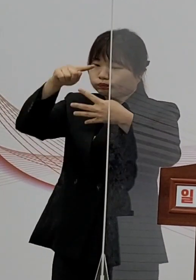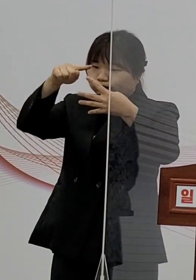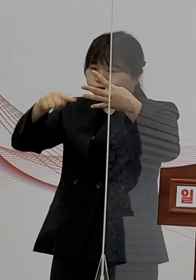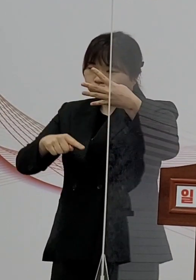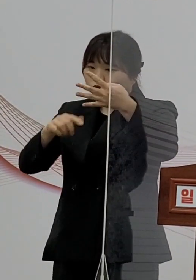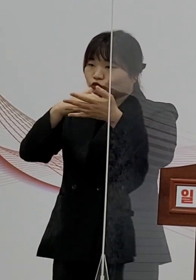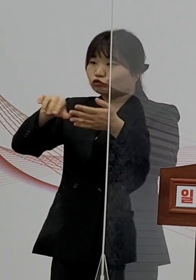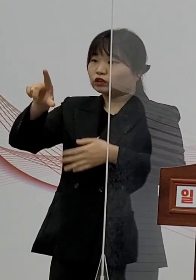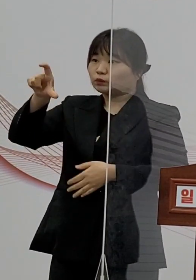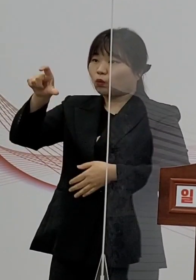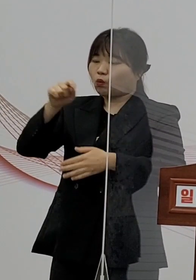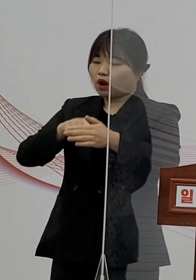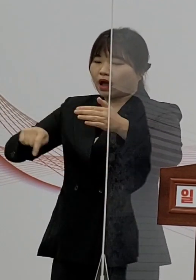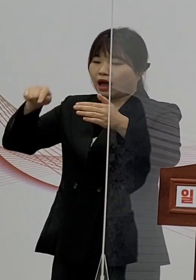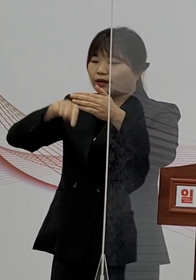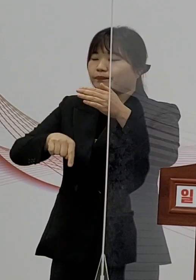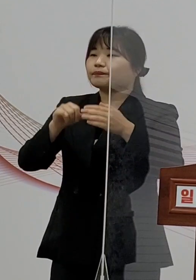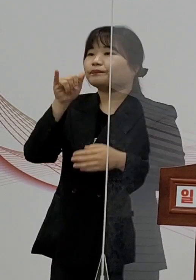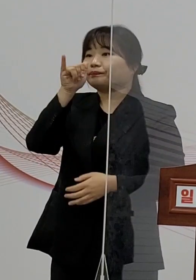대통령님께서